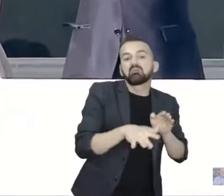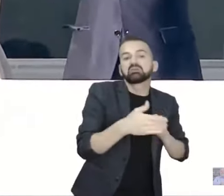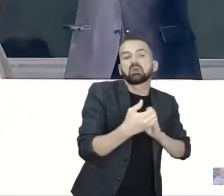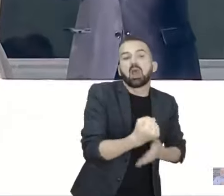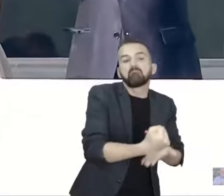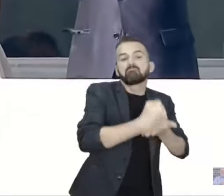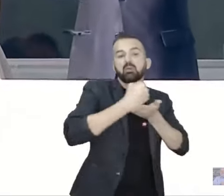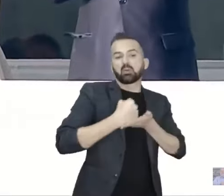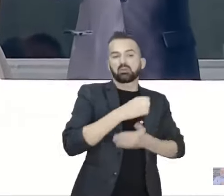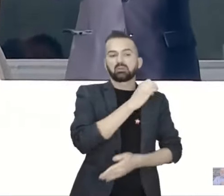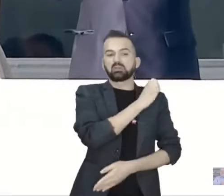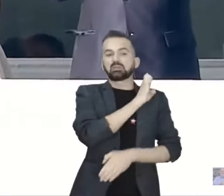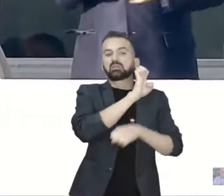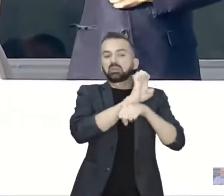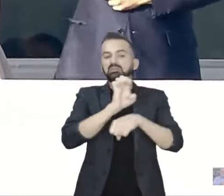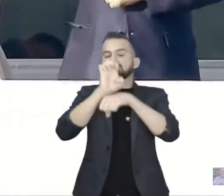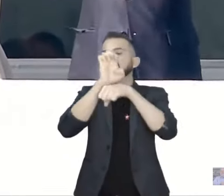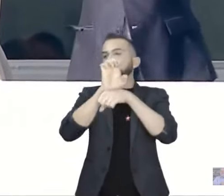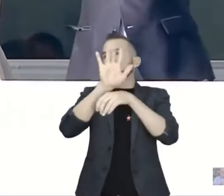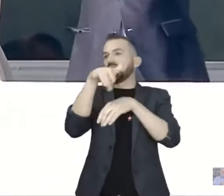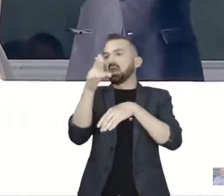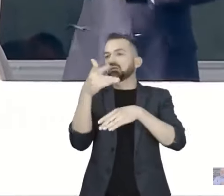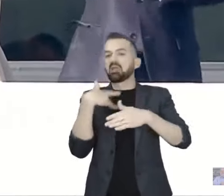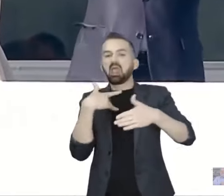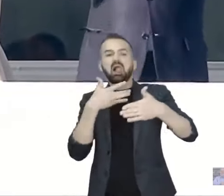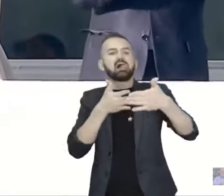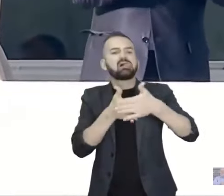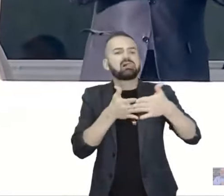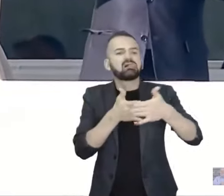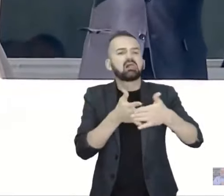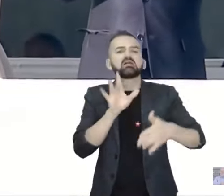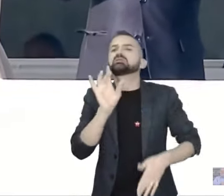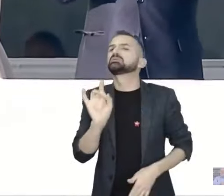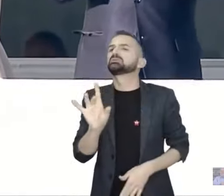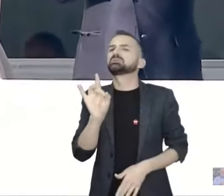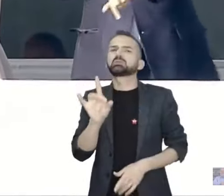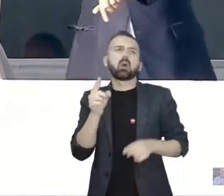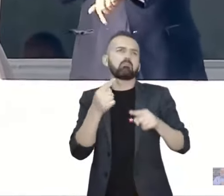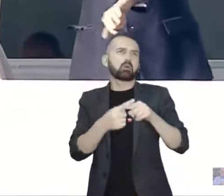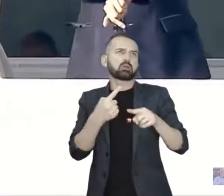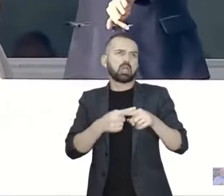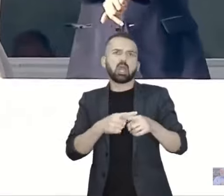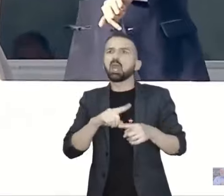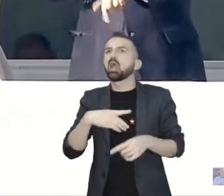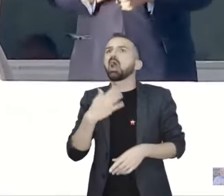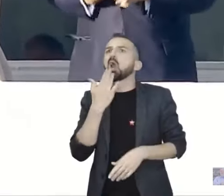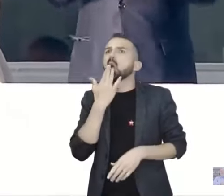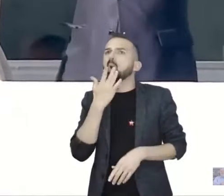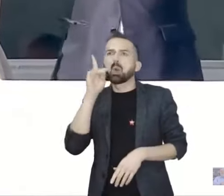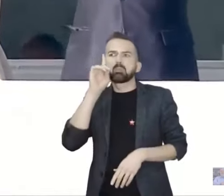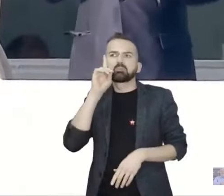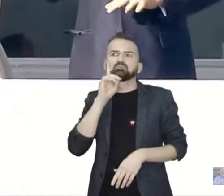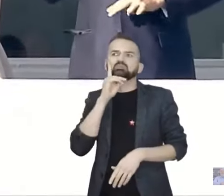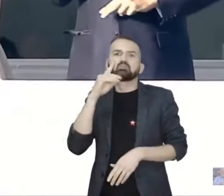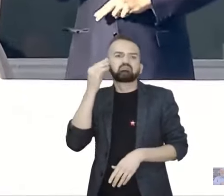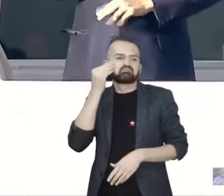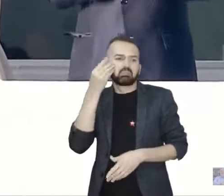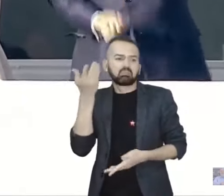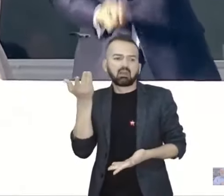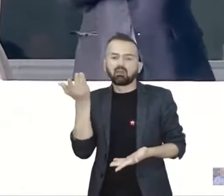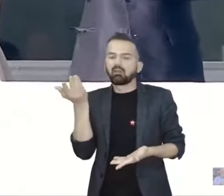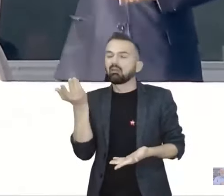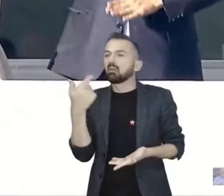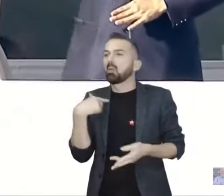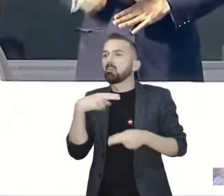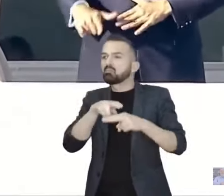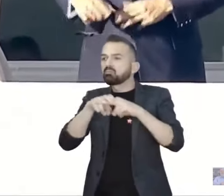enfrentar mais ou menos obstáculos apenas pela cor da sua pele. Por isso, estamos recriando o